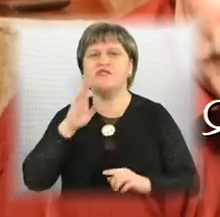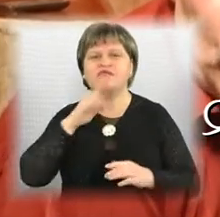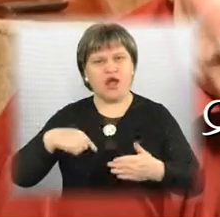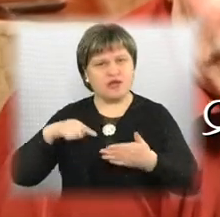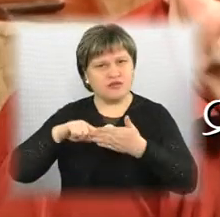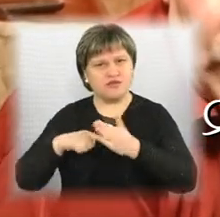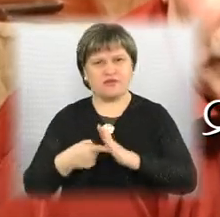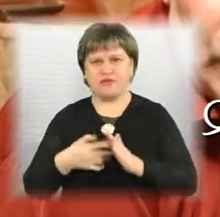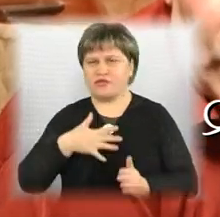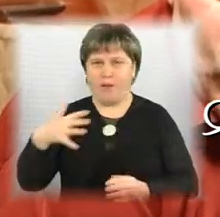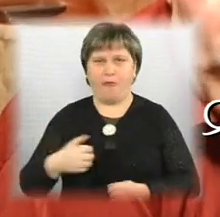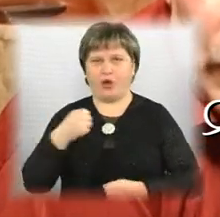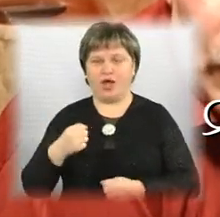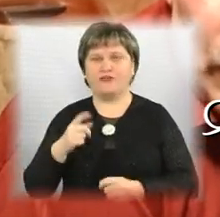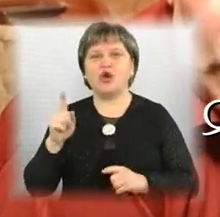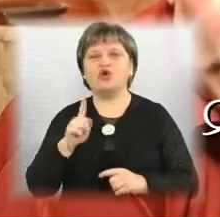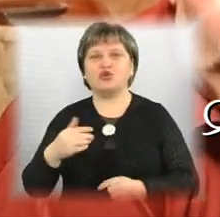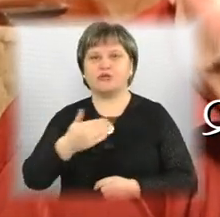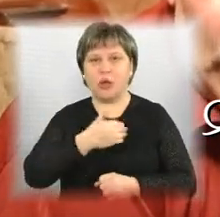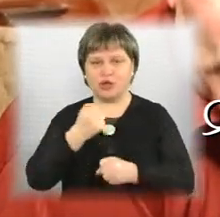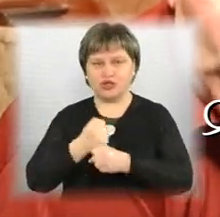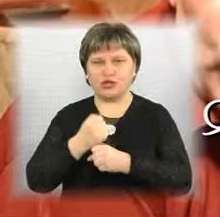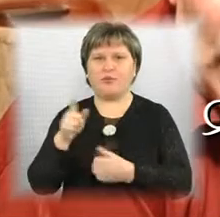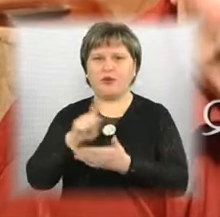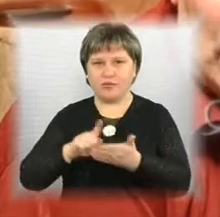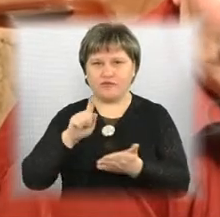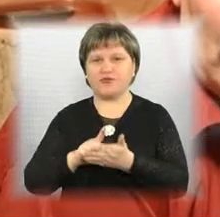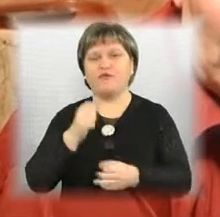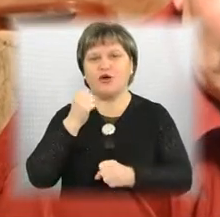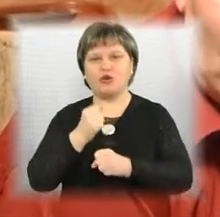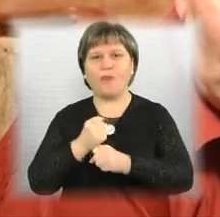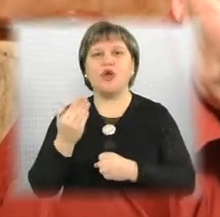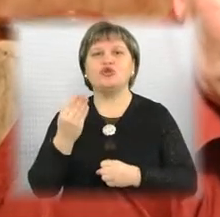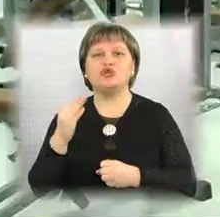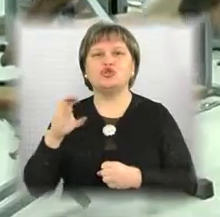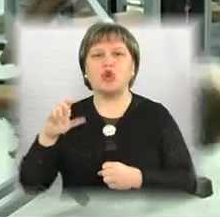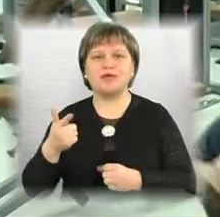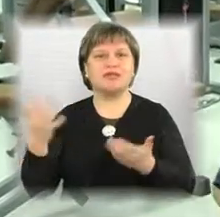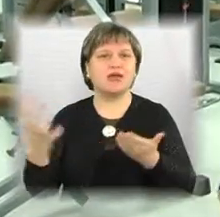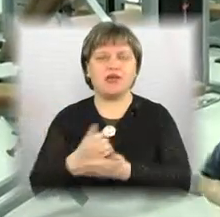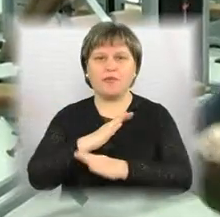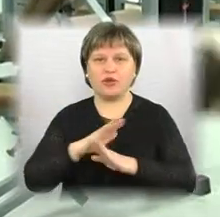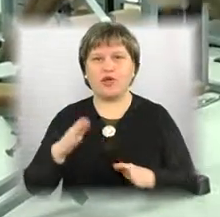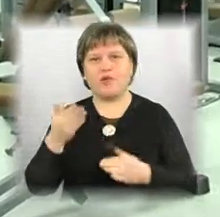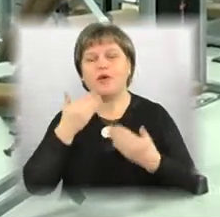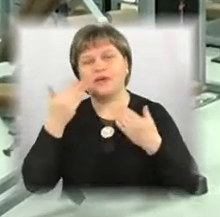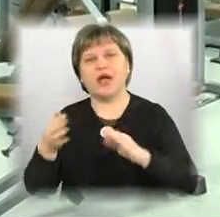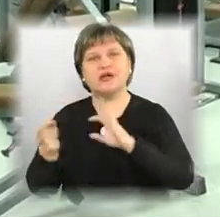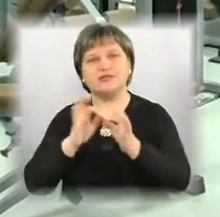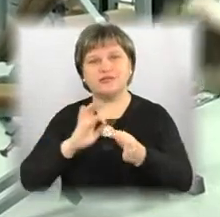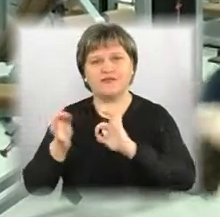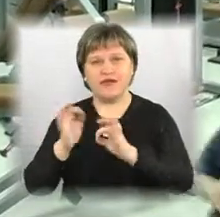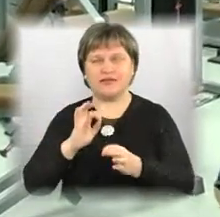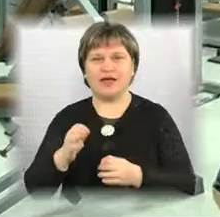щось хоче зробити, він робить. І щось не виходить, він або совєти спитає, або